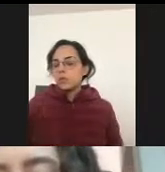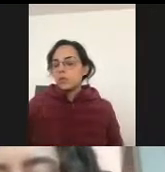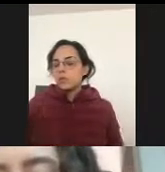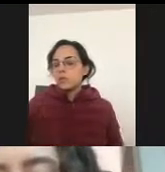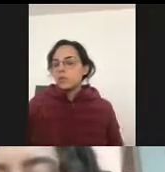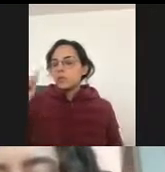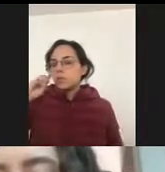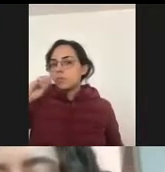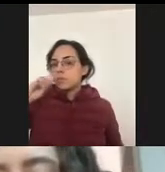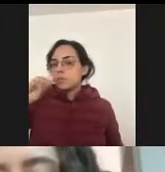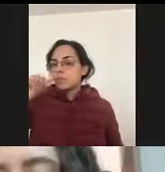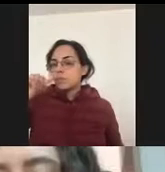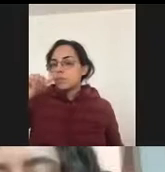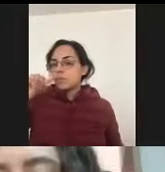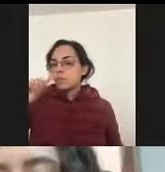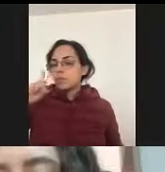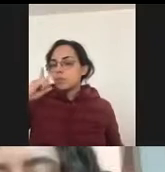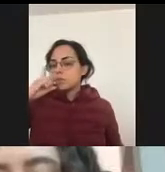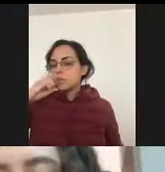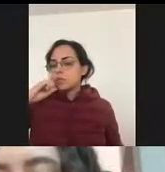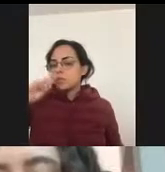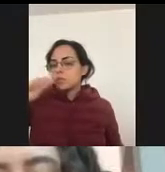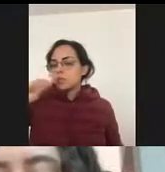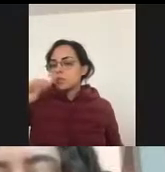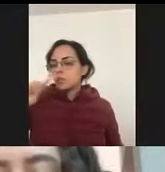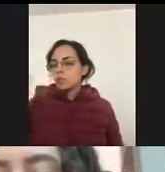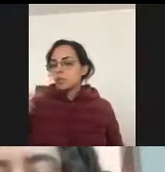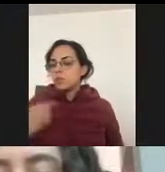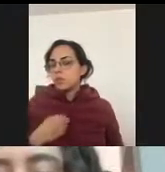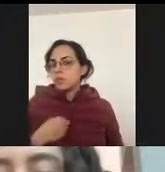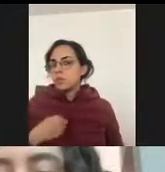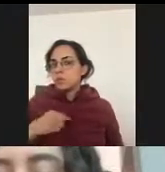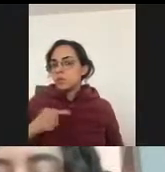Damar Lucero Lara Pulido. Diana